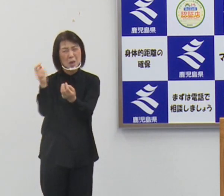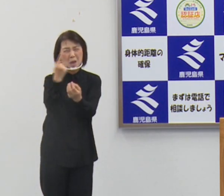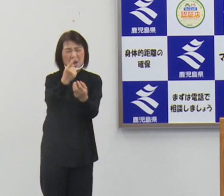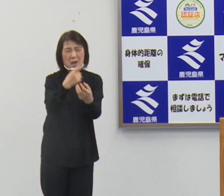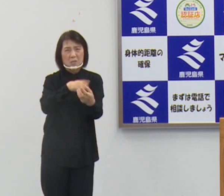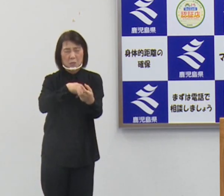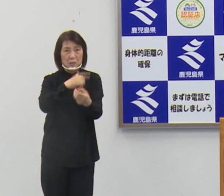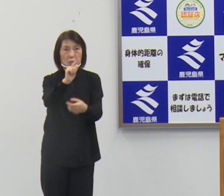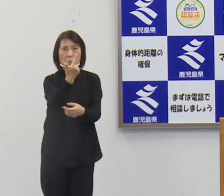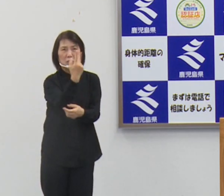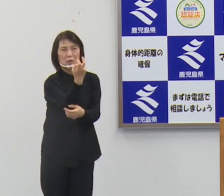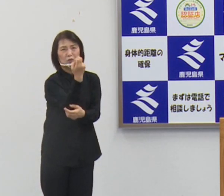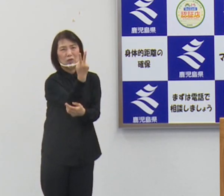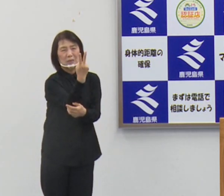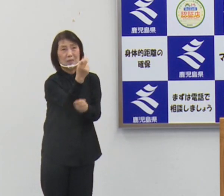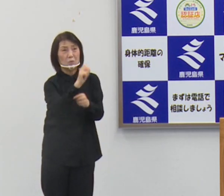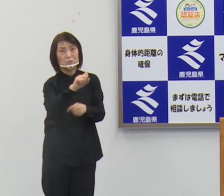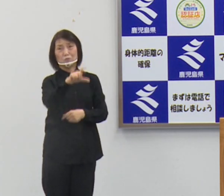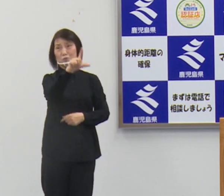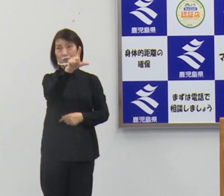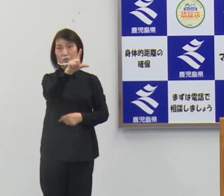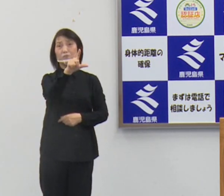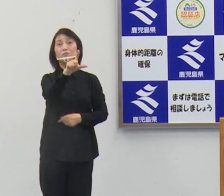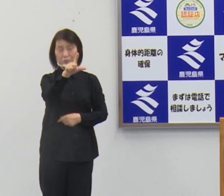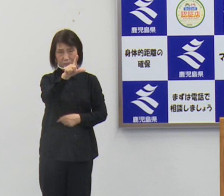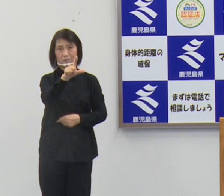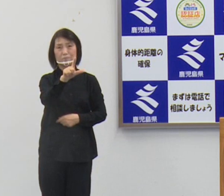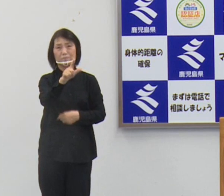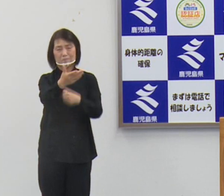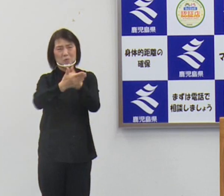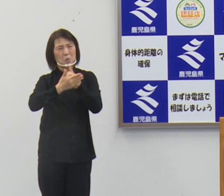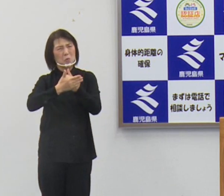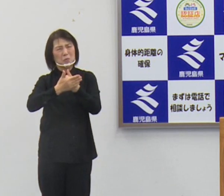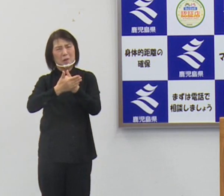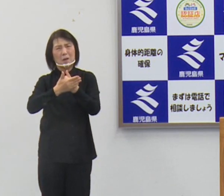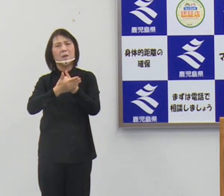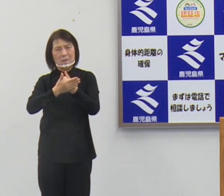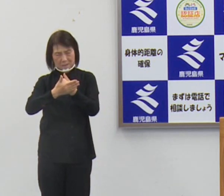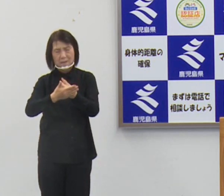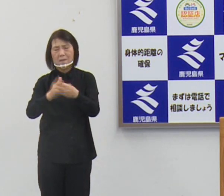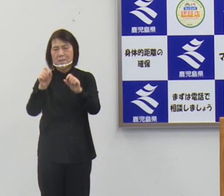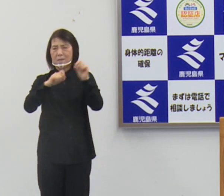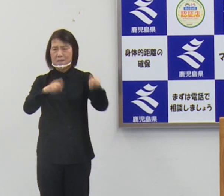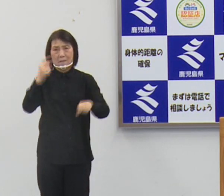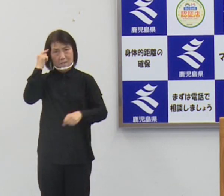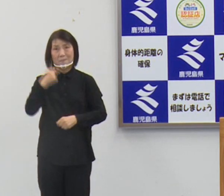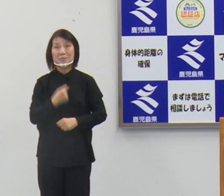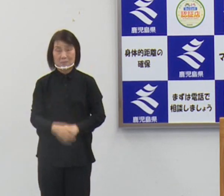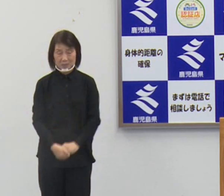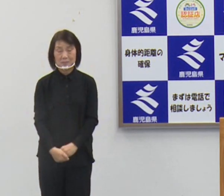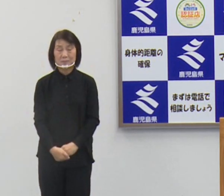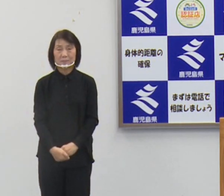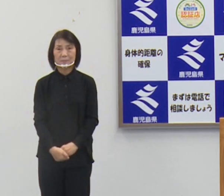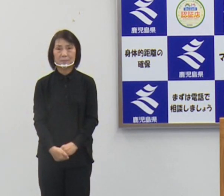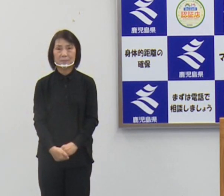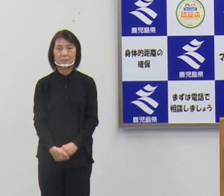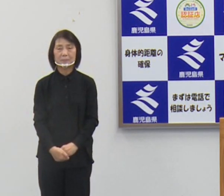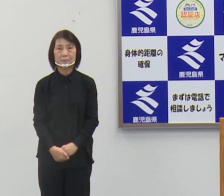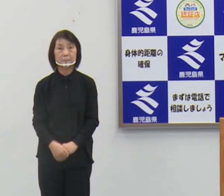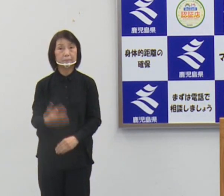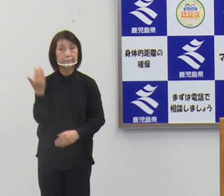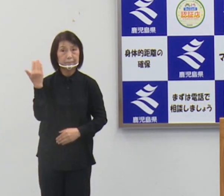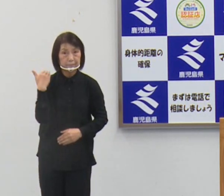に622床まで増やしていただいたことによるものであります。元